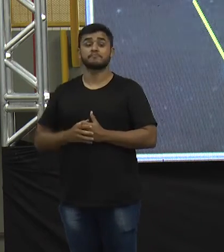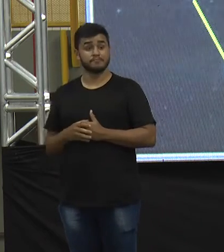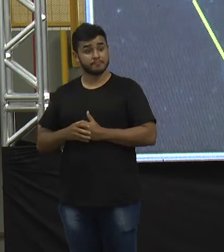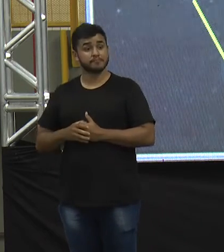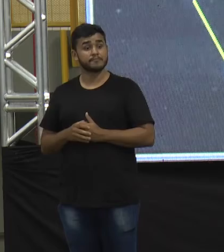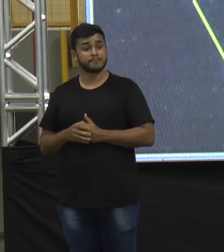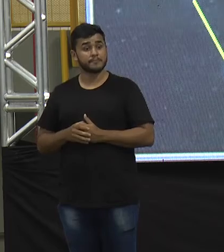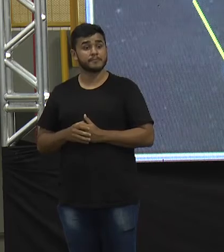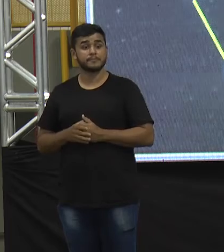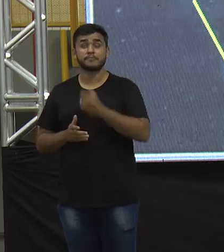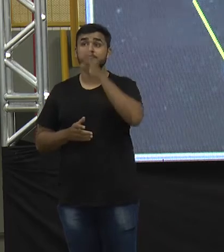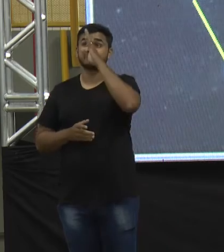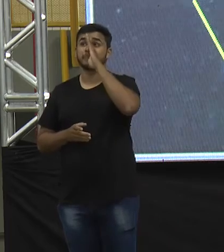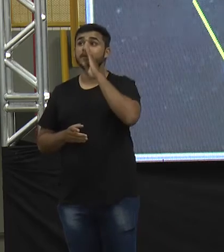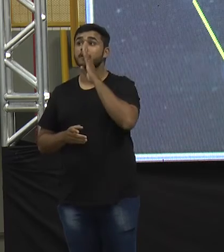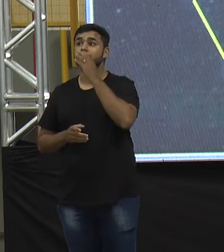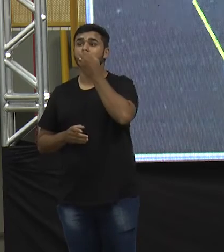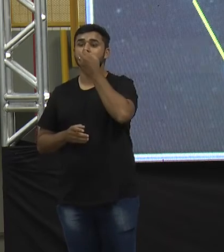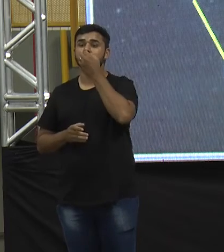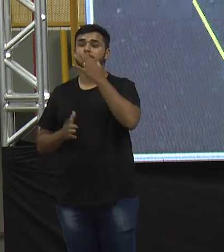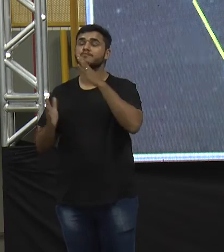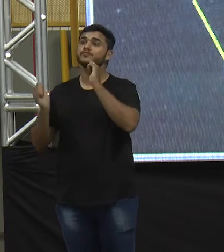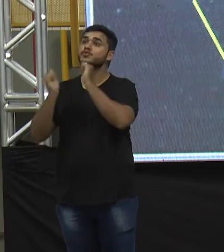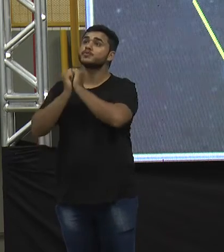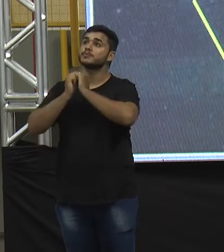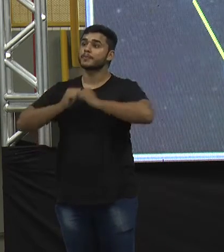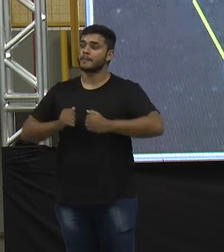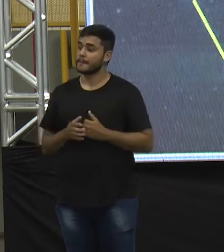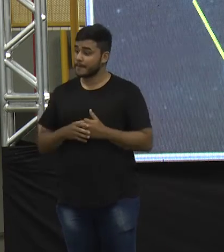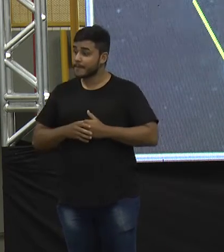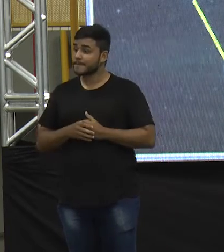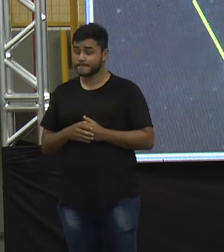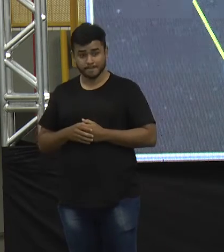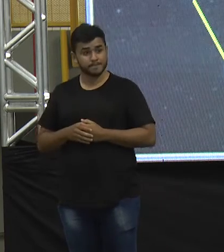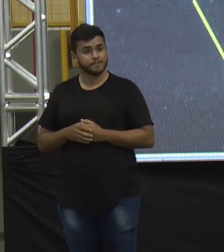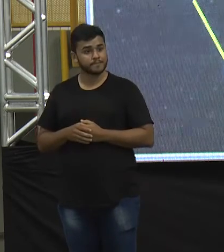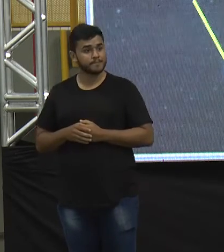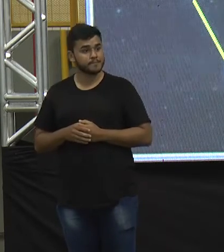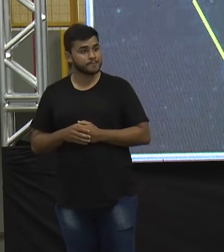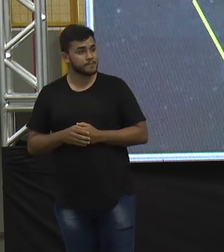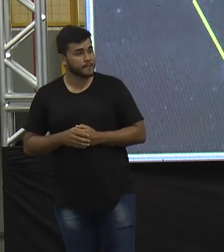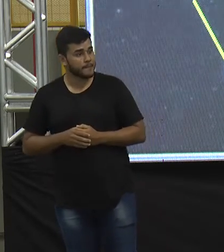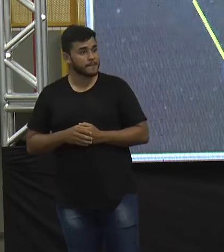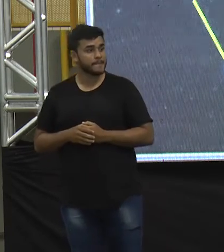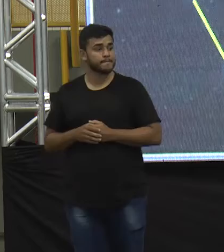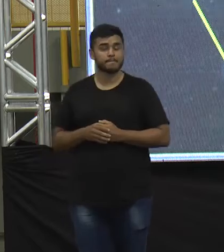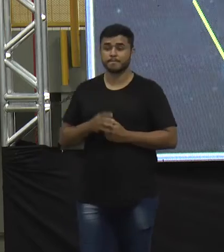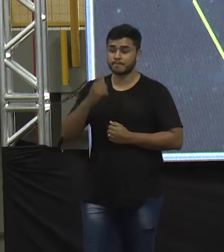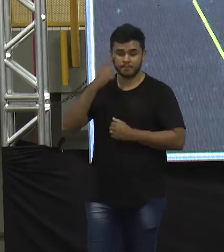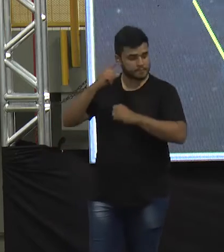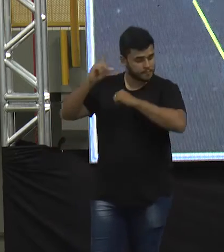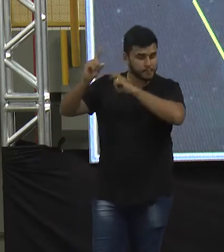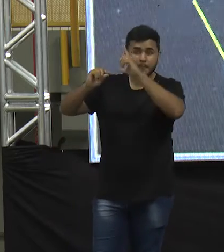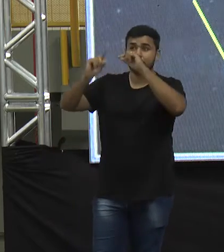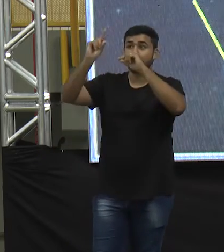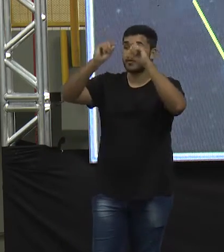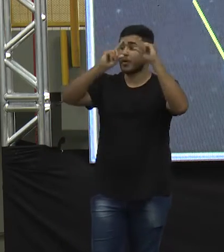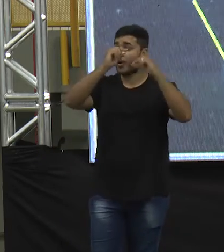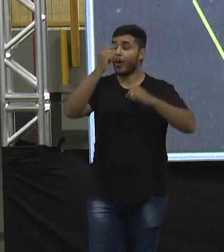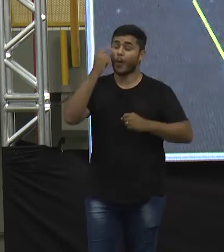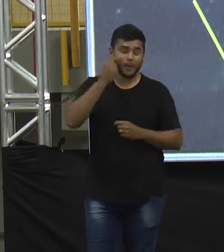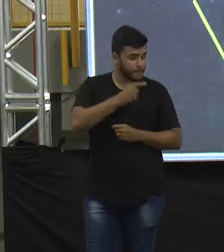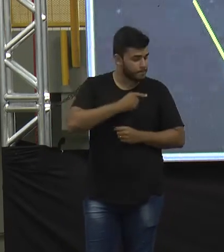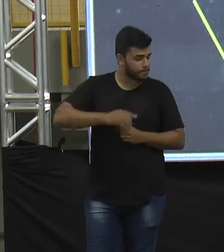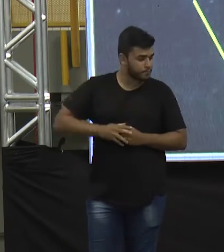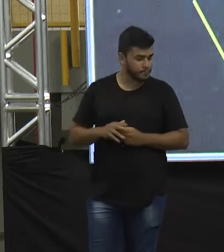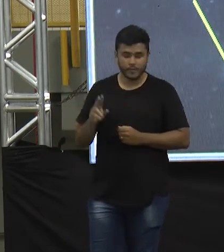lua. É de graça, é romântico, tá? Estrela, constelação da Ursa Maior,